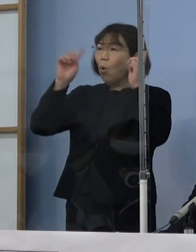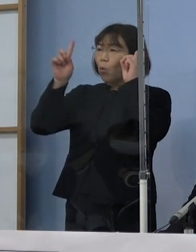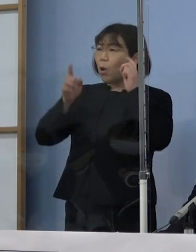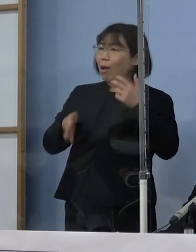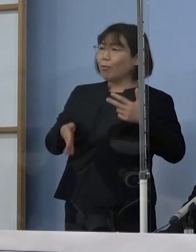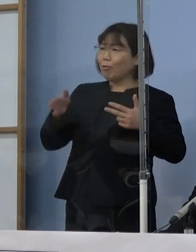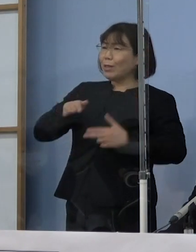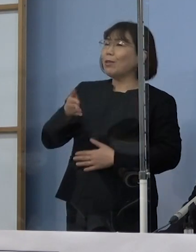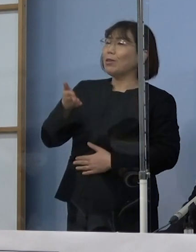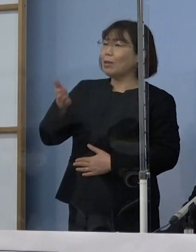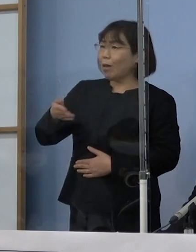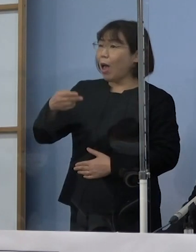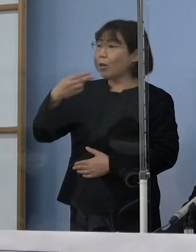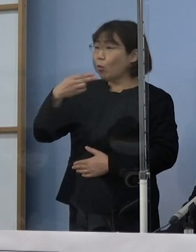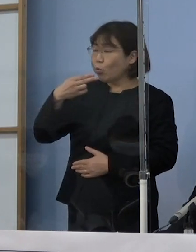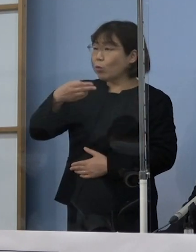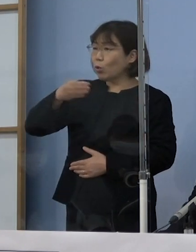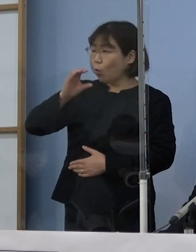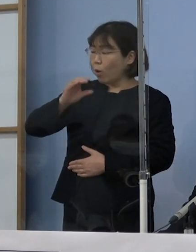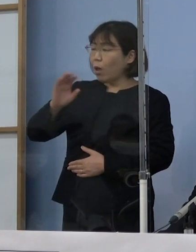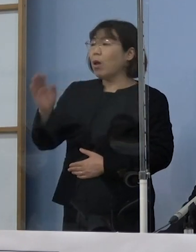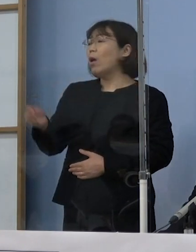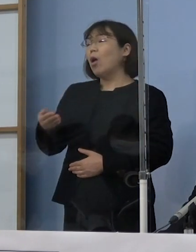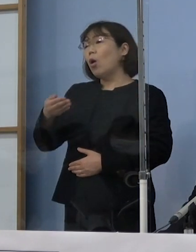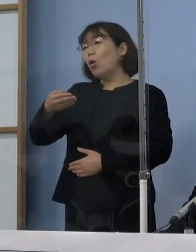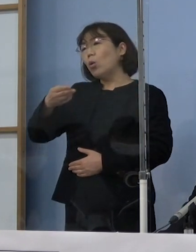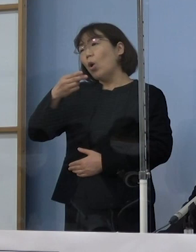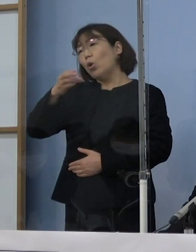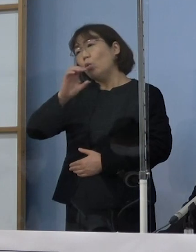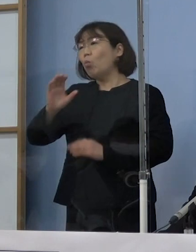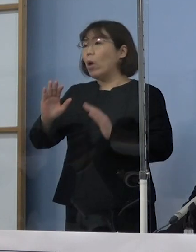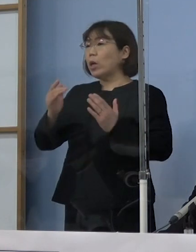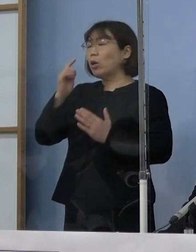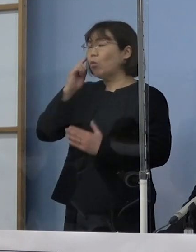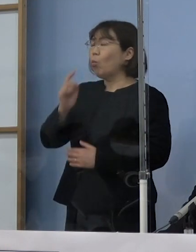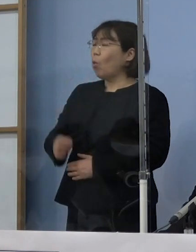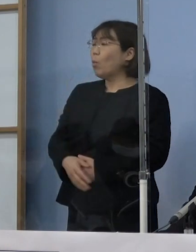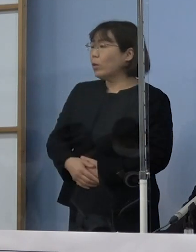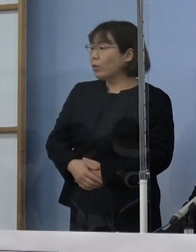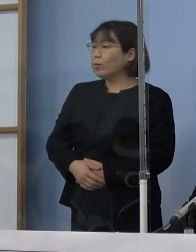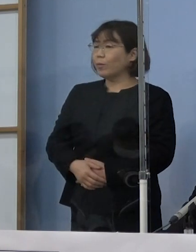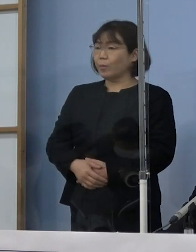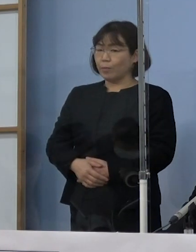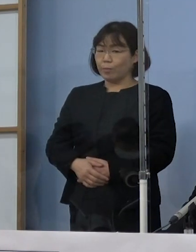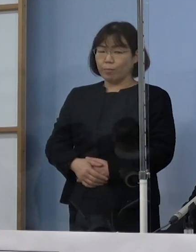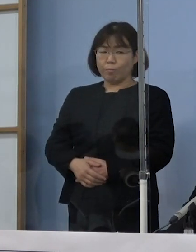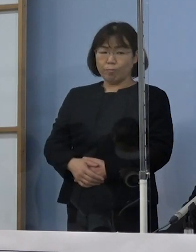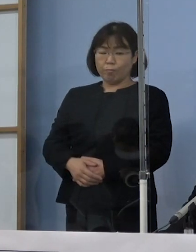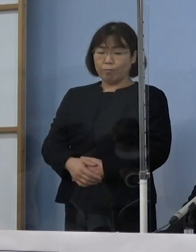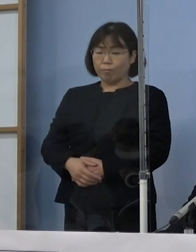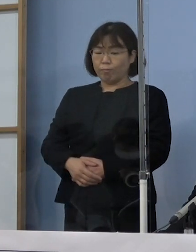なのか、 娯楽と飲食などは多分しておられないと思います。はい、